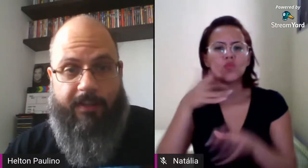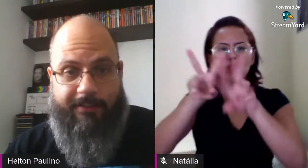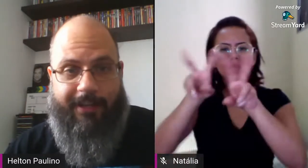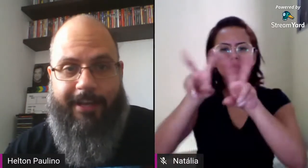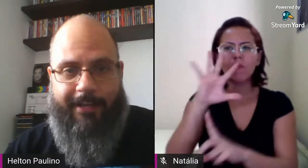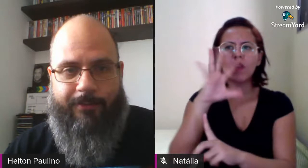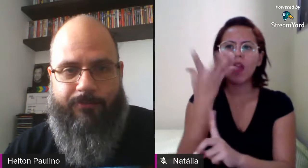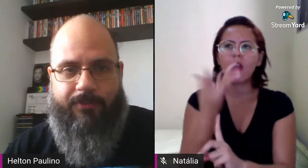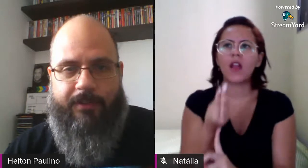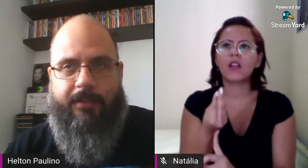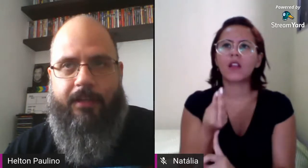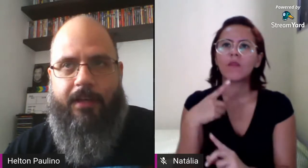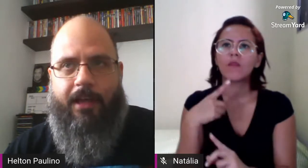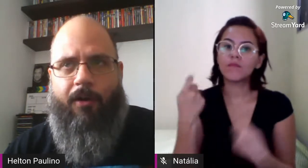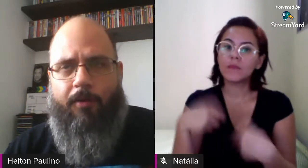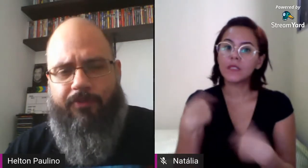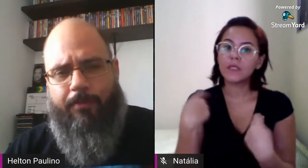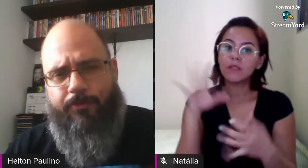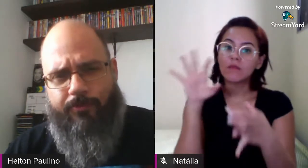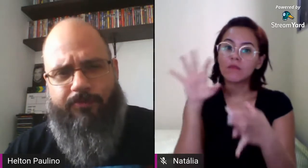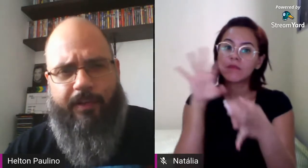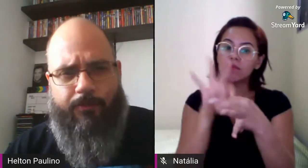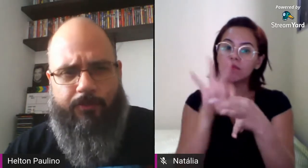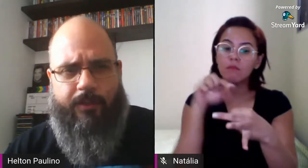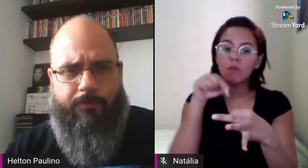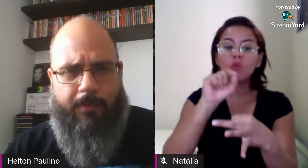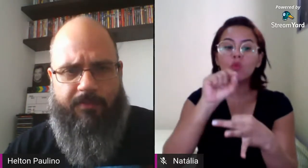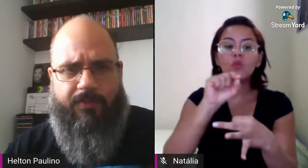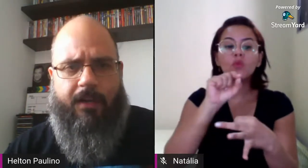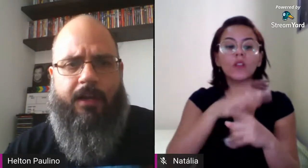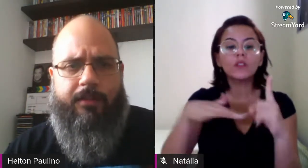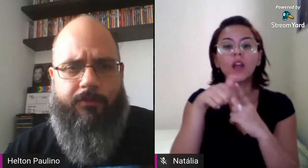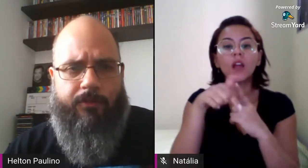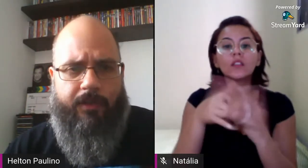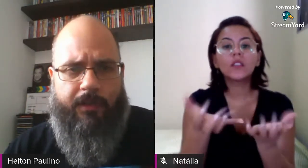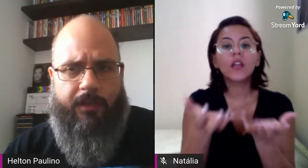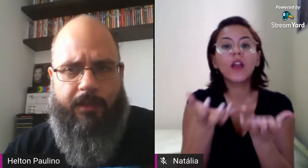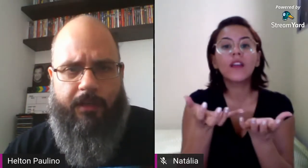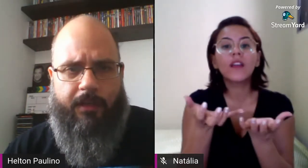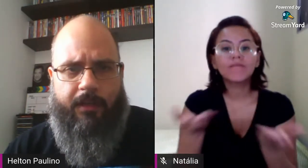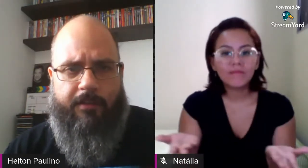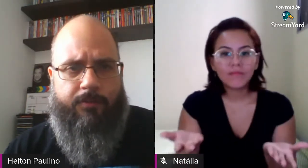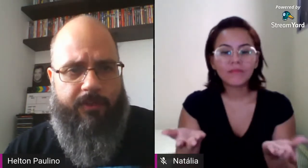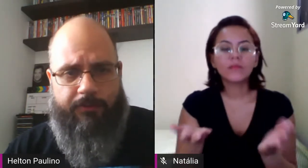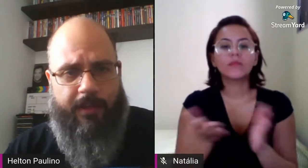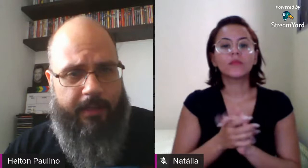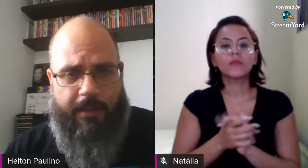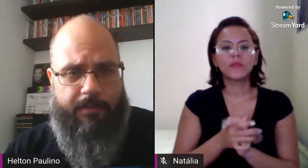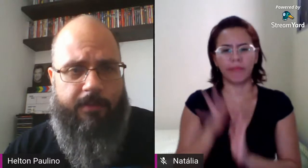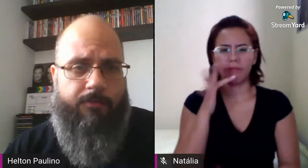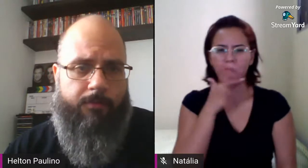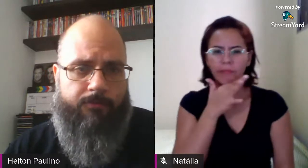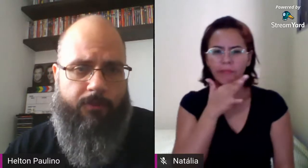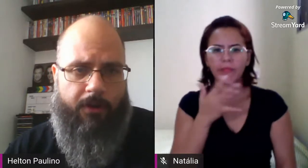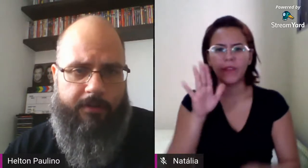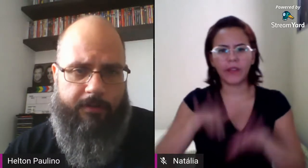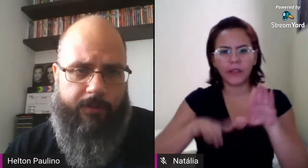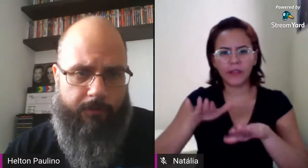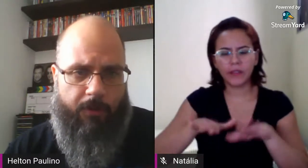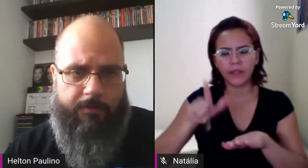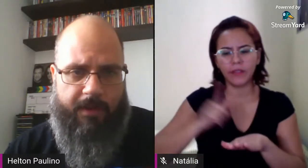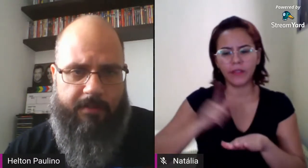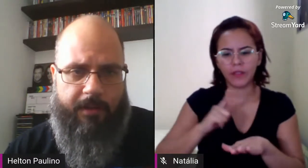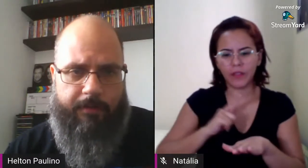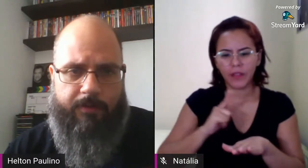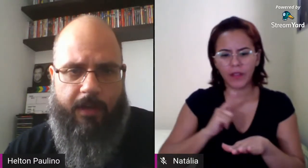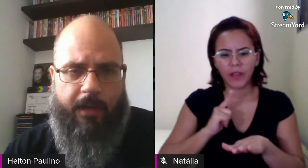a sociedade está querendo ver. É óbvio que muito vem do contexto massificado e esse contexto nem somos nós, eu